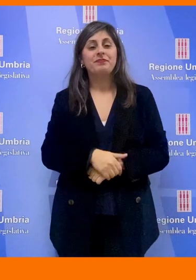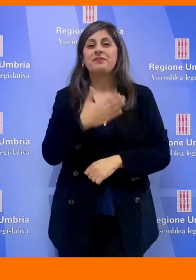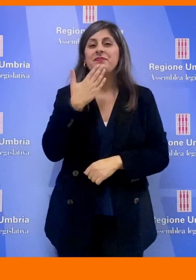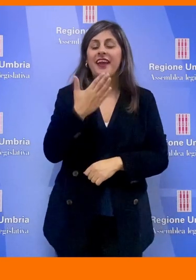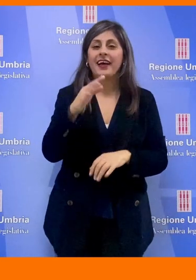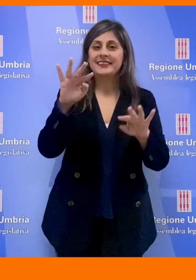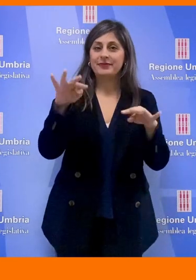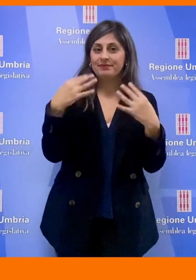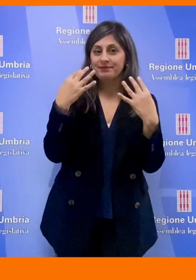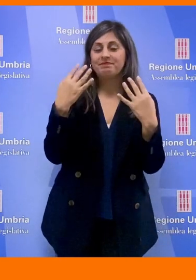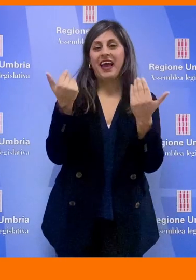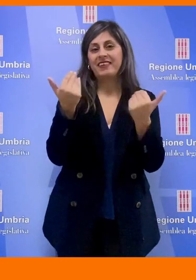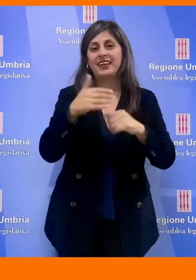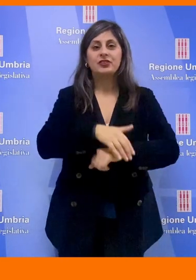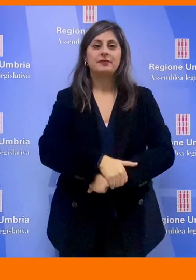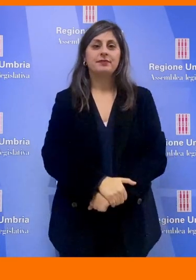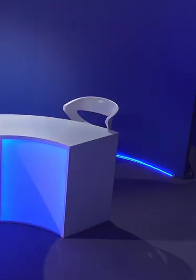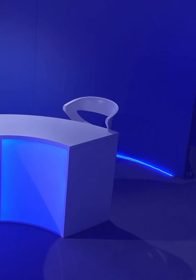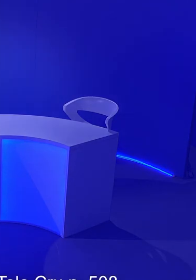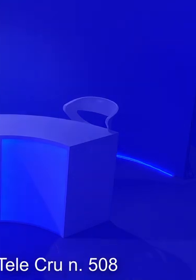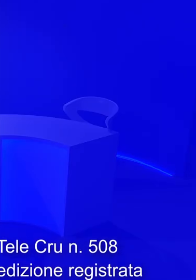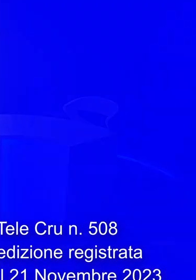Grazie per la vostra attenzione. Arrivederci.